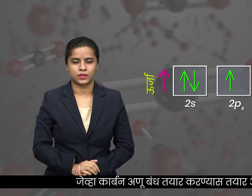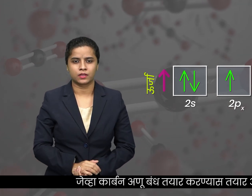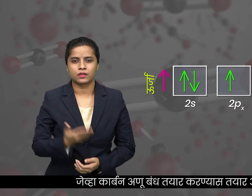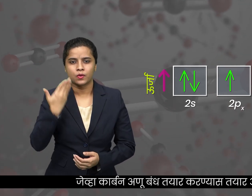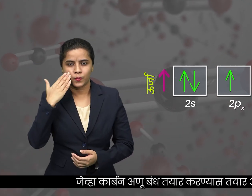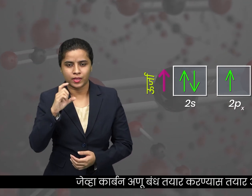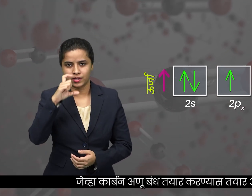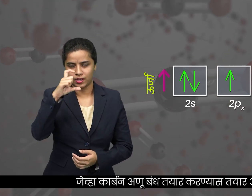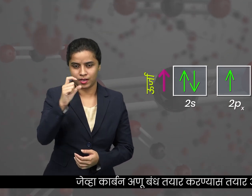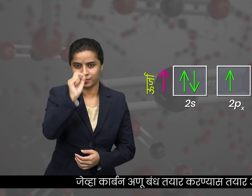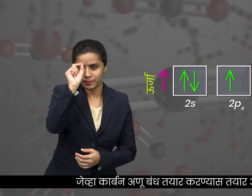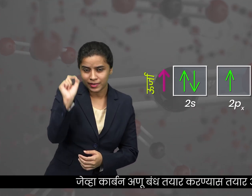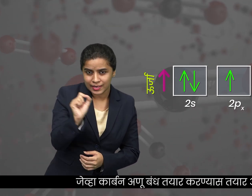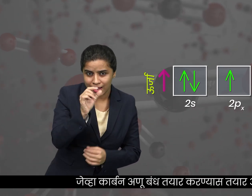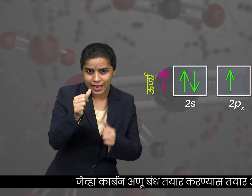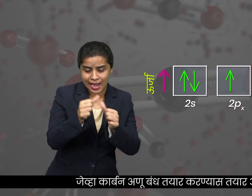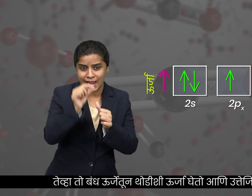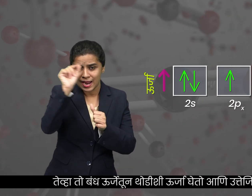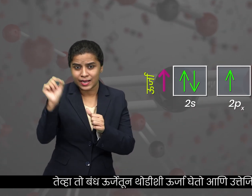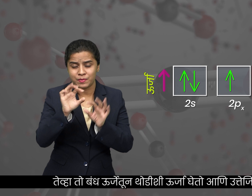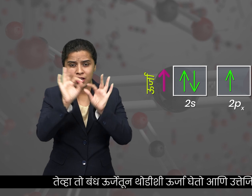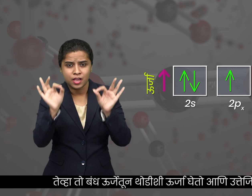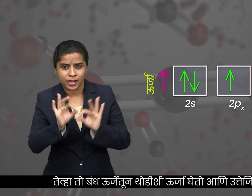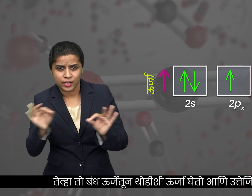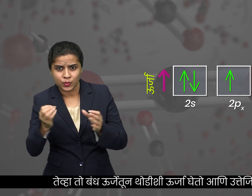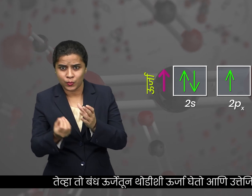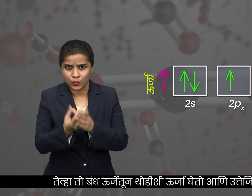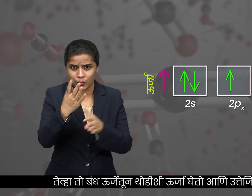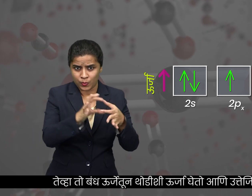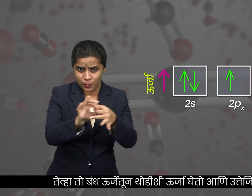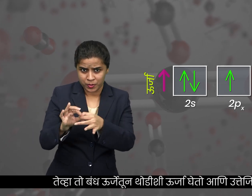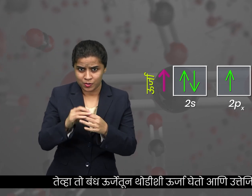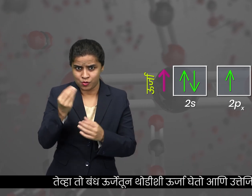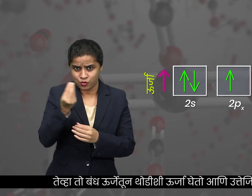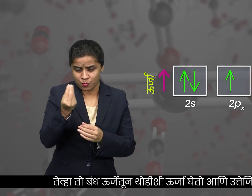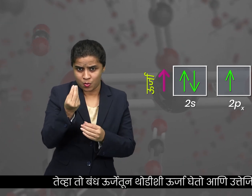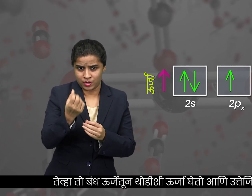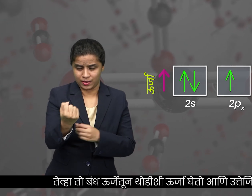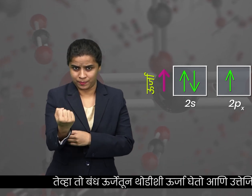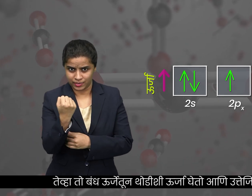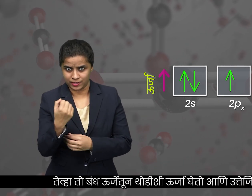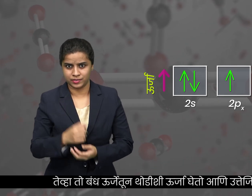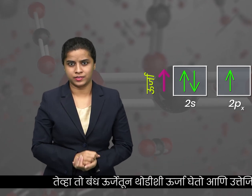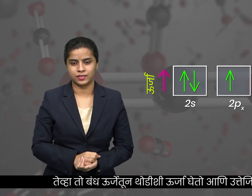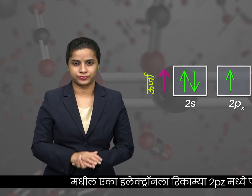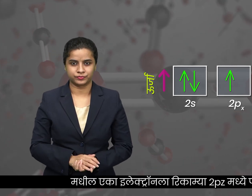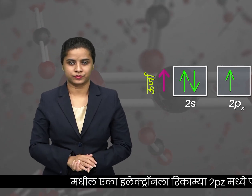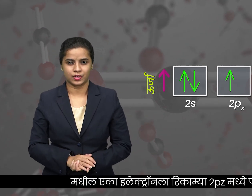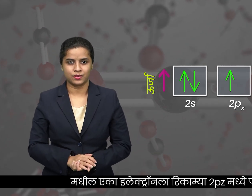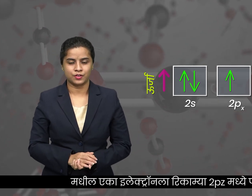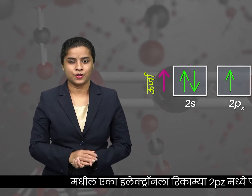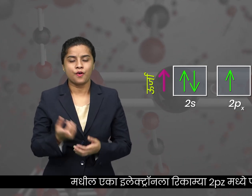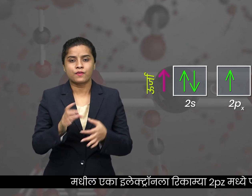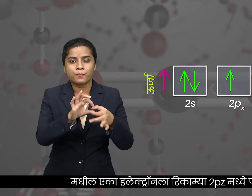जेव्हा कार्बन अणुबंध तयार करण्यास तयार असतो तेव्हा तो बंध ऊर्जेतून थोडीशी ऊर्जा घेतो आणि उत्तेजित होऊन 2s मधील